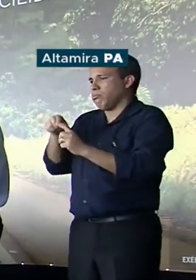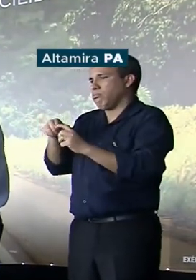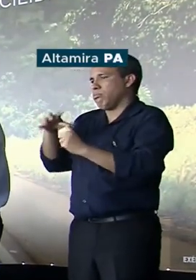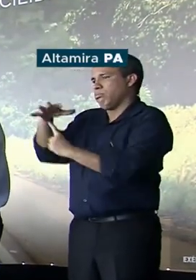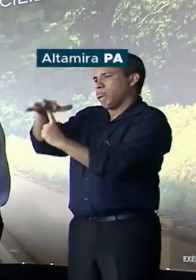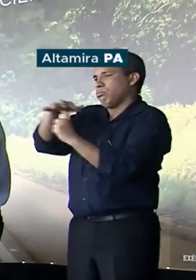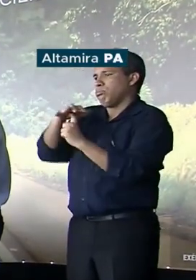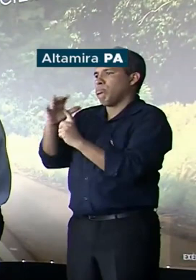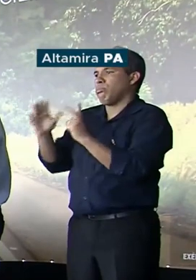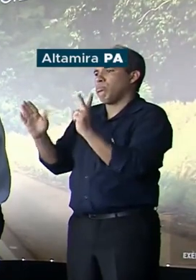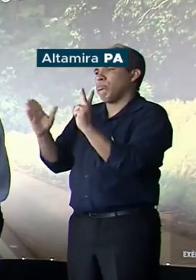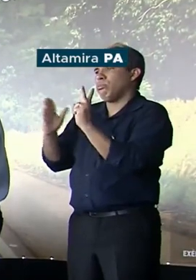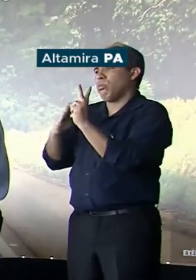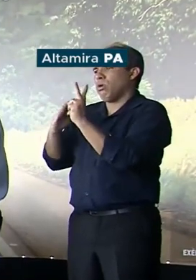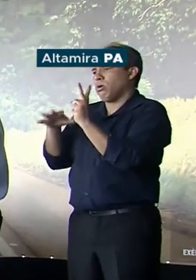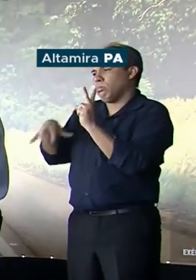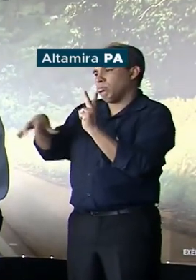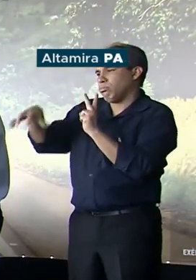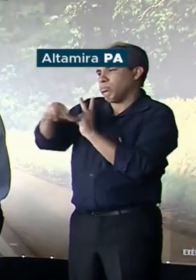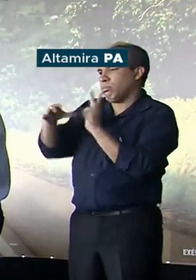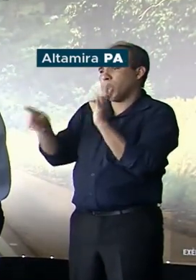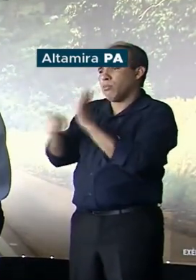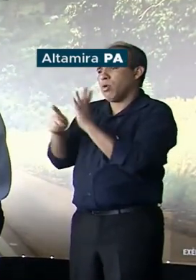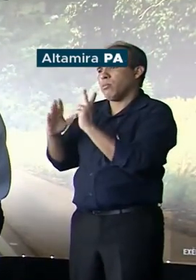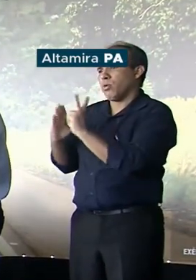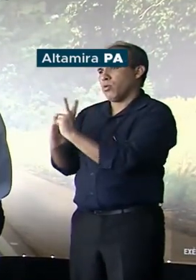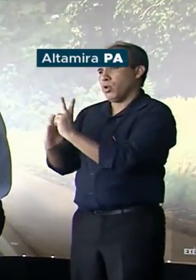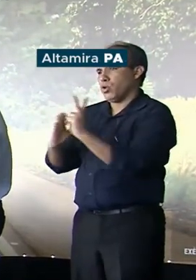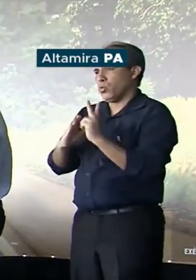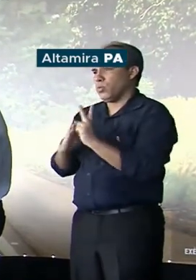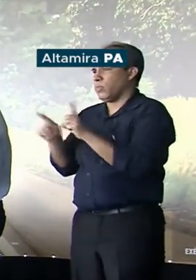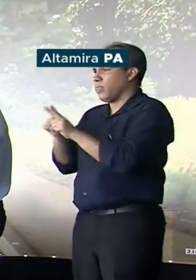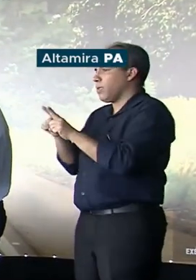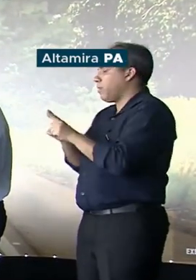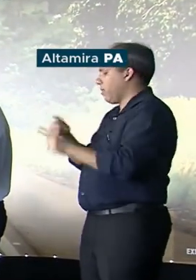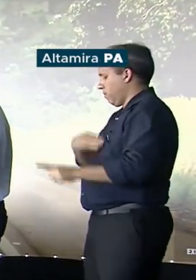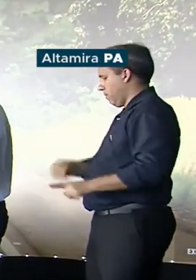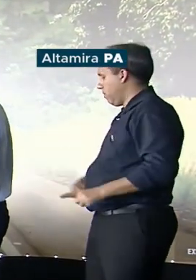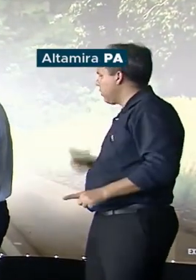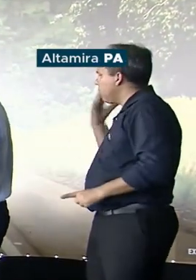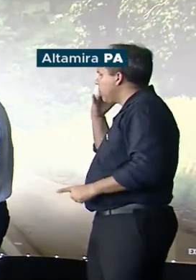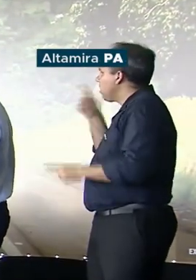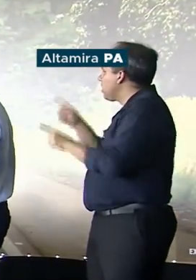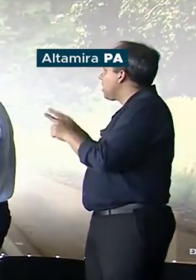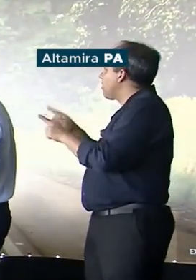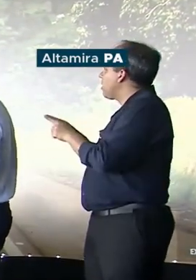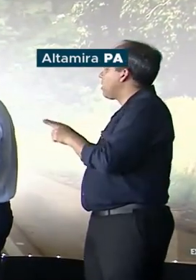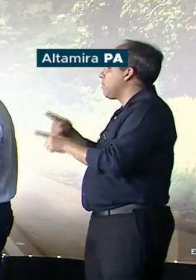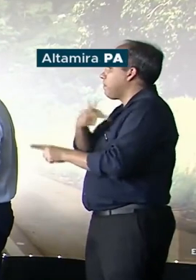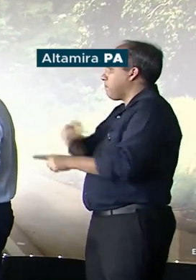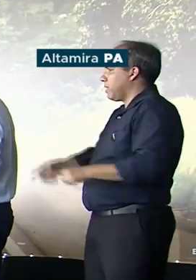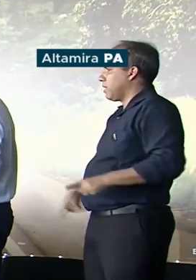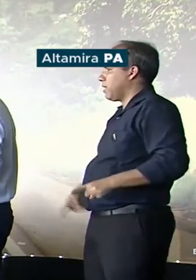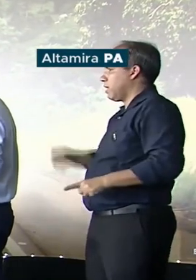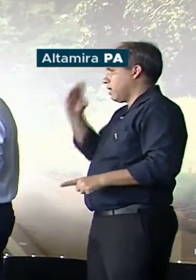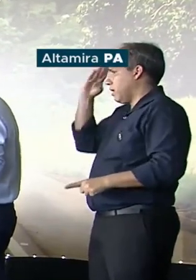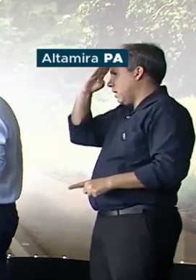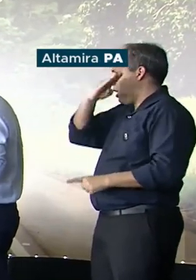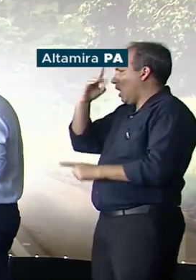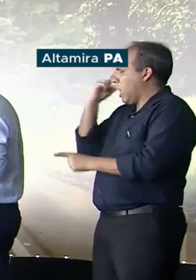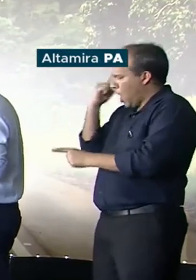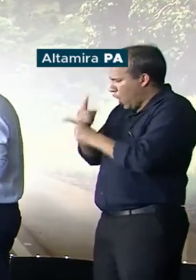poucos anos atrás. Precisamos, ministro Tarcísio, presidente Jair Messias Bolsonaro, encontrar uma